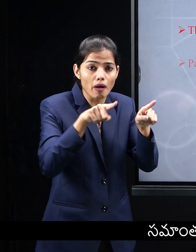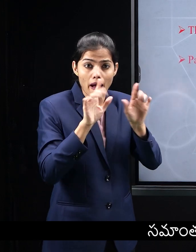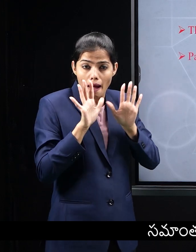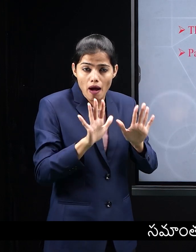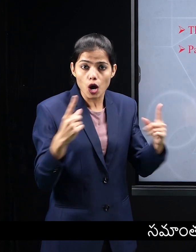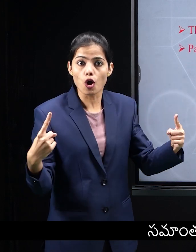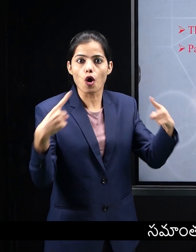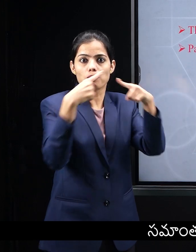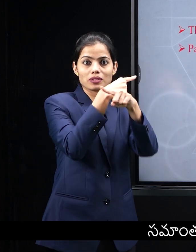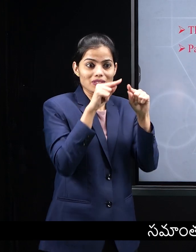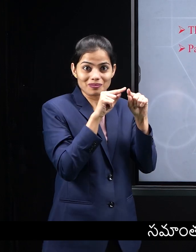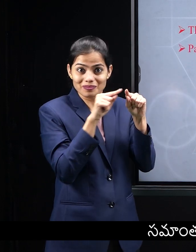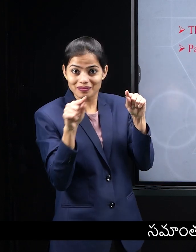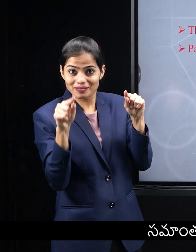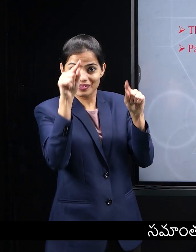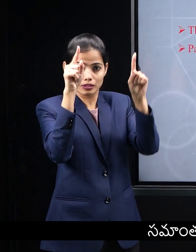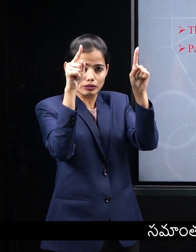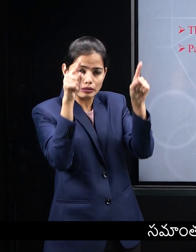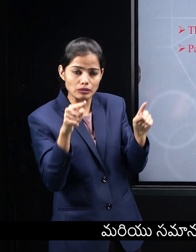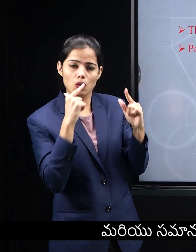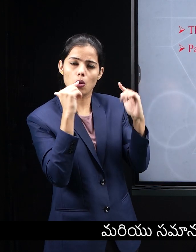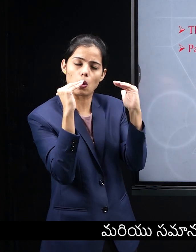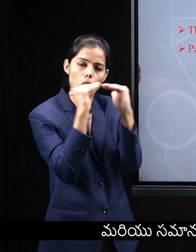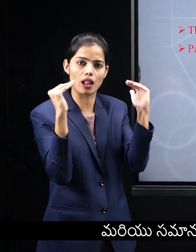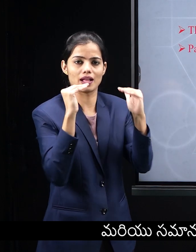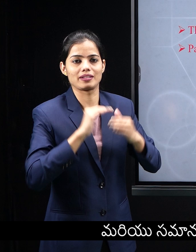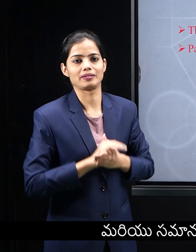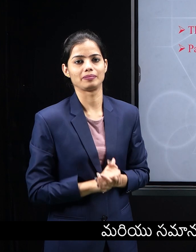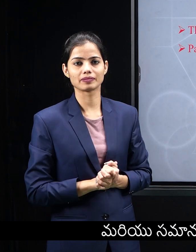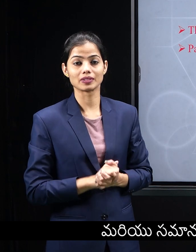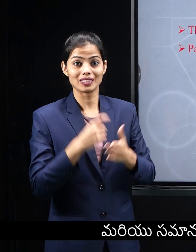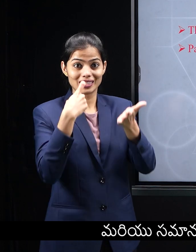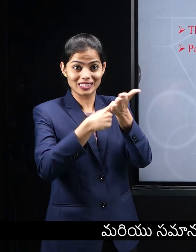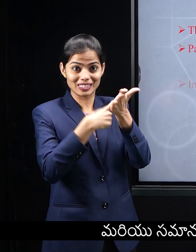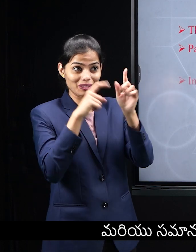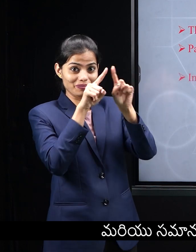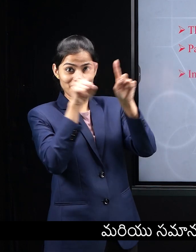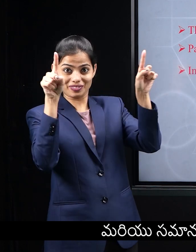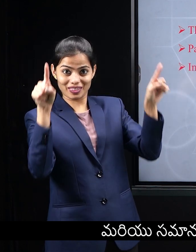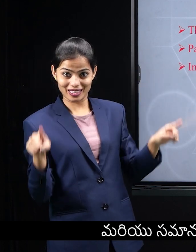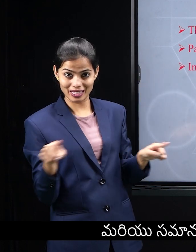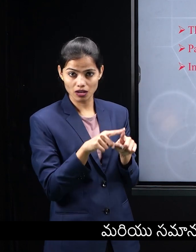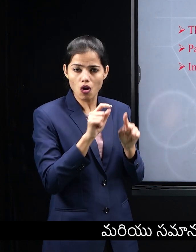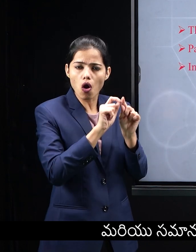సమాంతర చతుర్భుజాలు సమాంతరంగా మరియు సమానంగా వ్యతిరేక భుజాలను కలిగి ఉంటాయి.